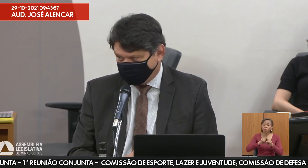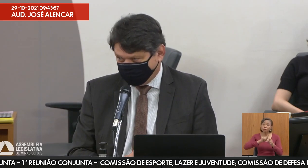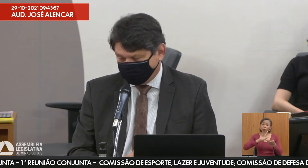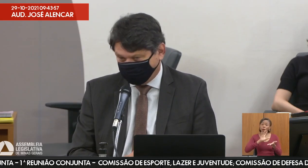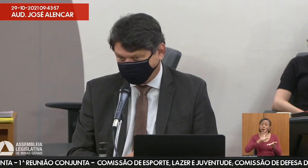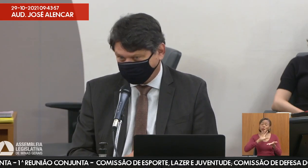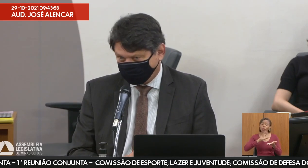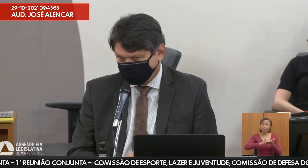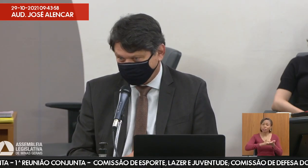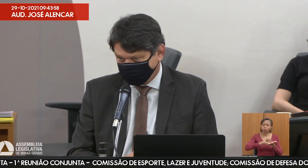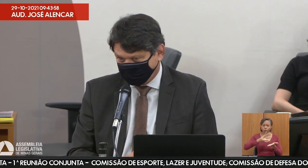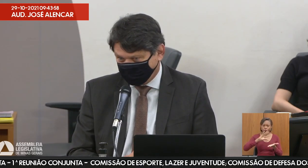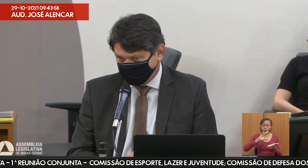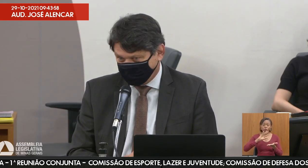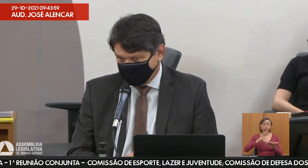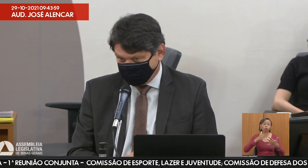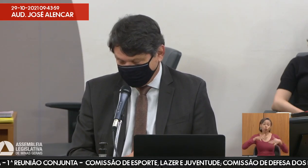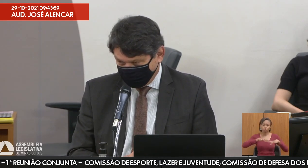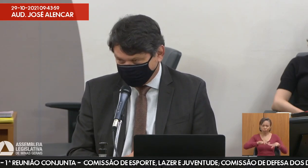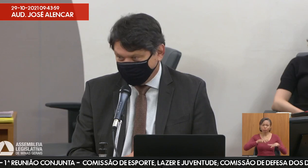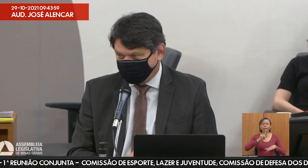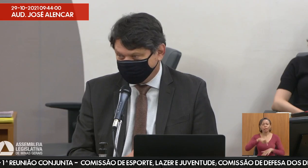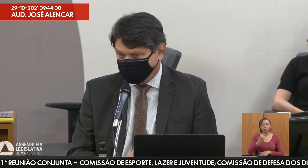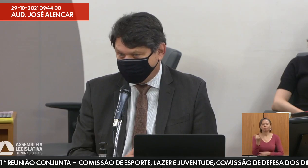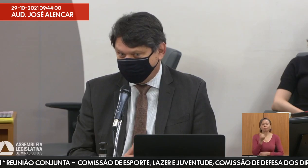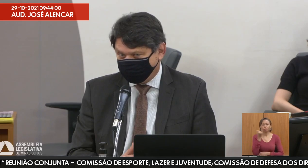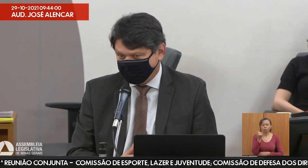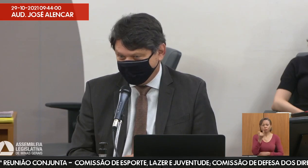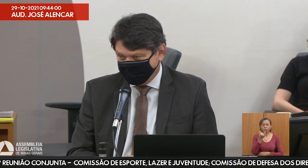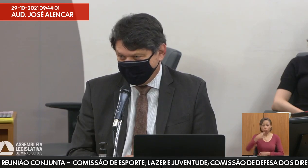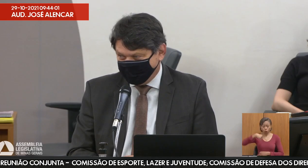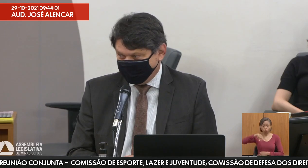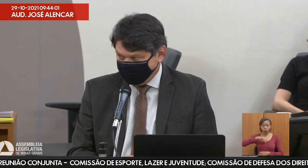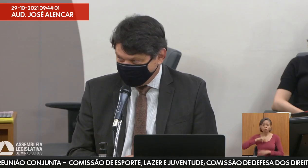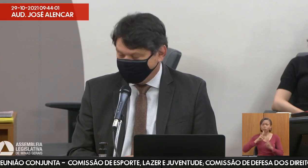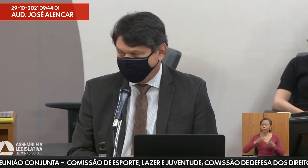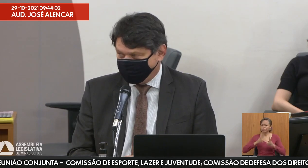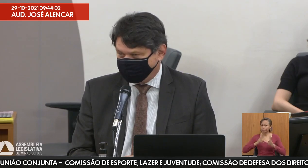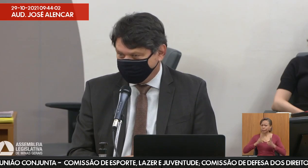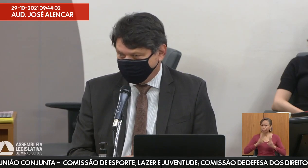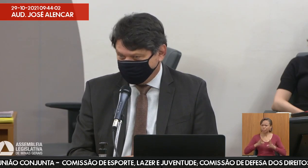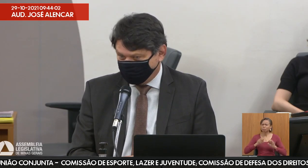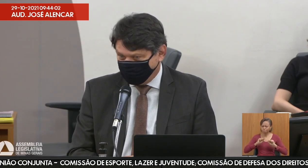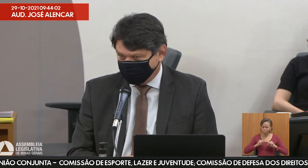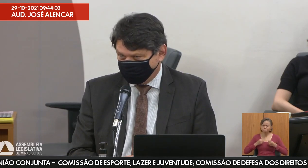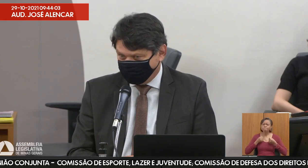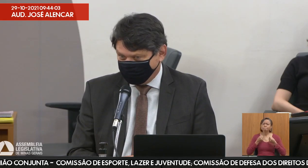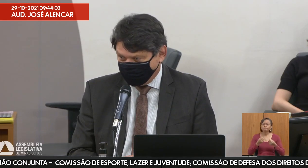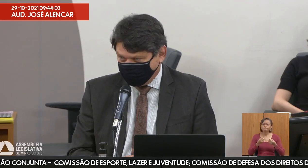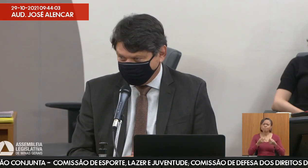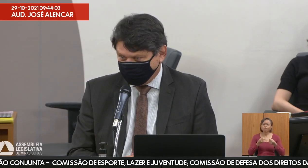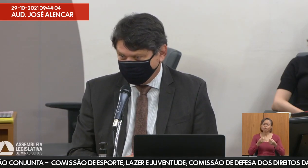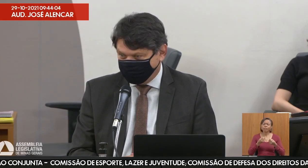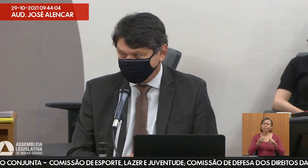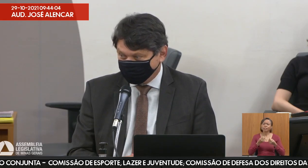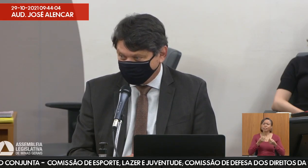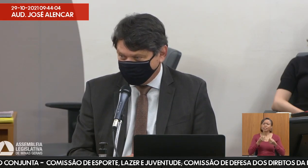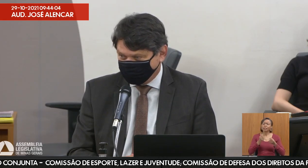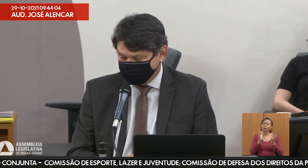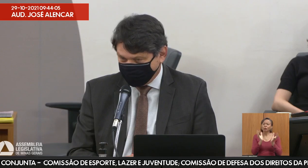importante. E sempre estaremos aqui na defesa da pessoa com deficiência e dos doentes